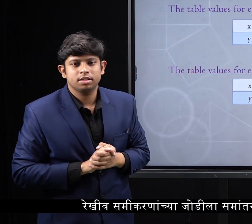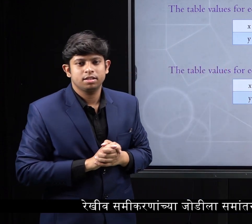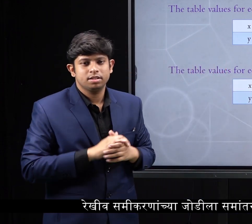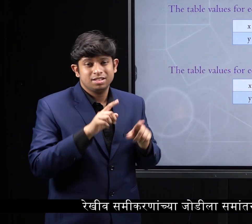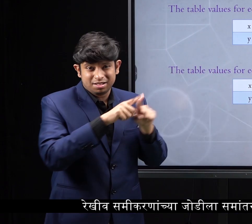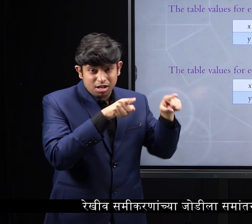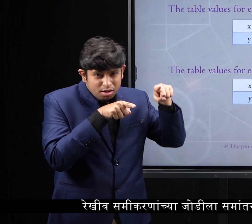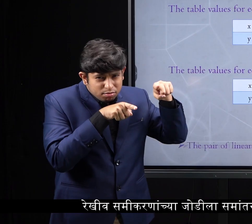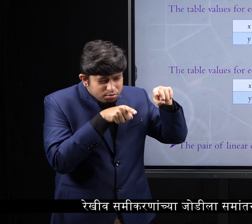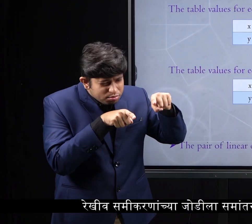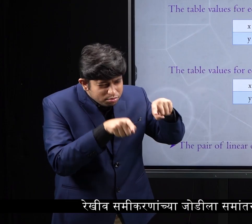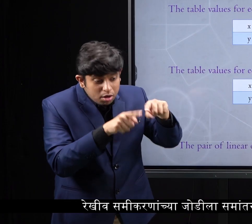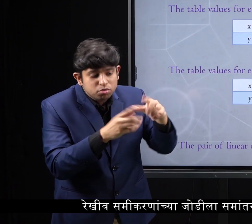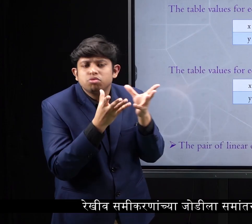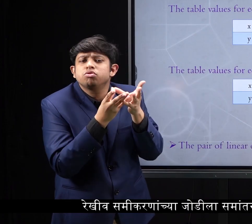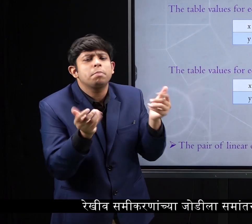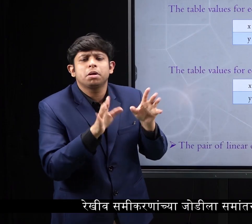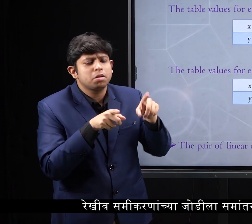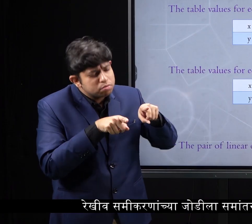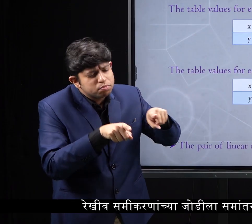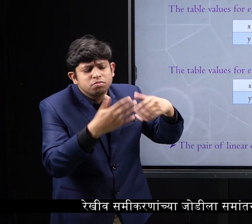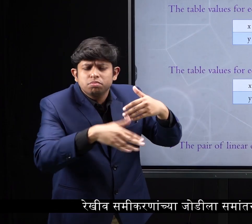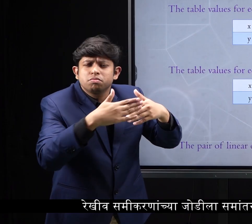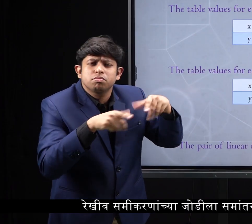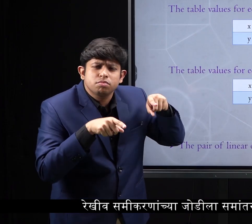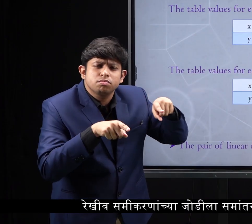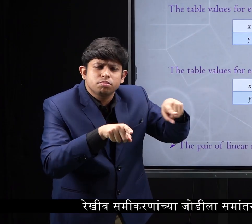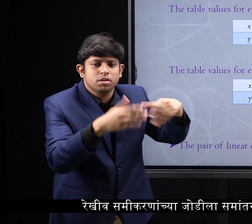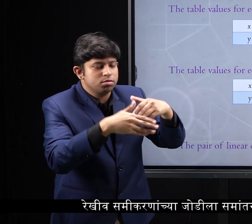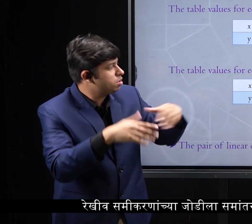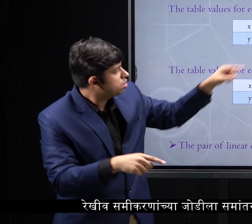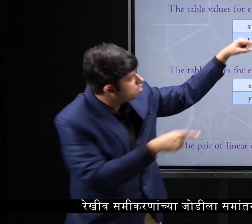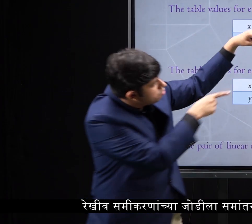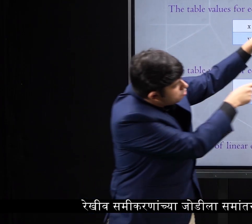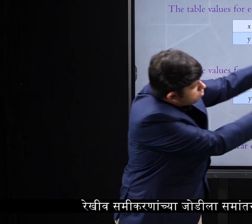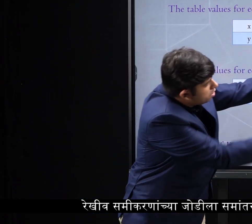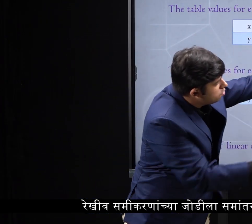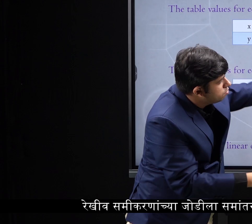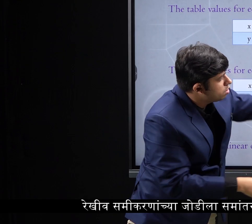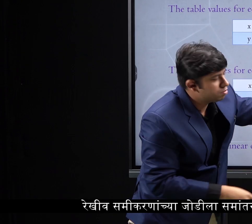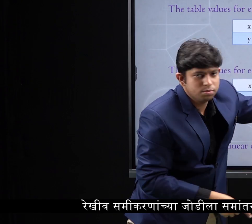रेखीय समीकरणांच्या जोडीला समांतर रेषा असल्याने त्यावर तोडगा नाही.